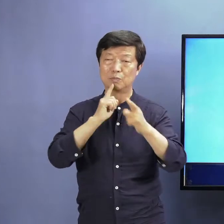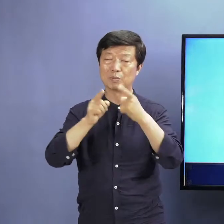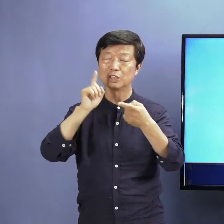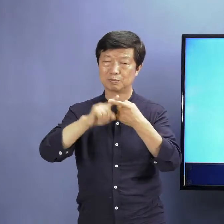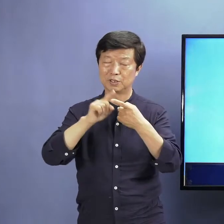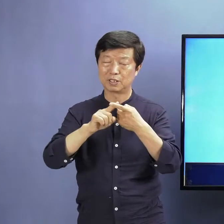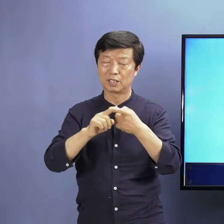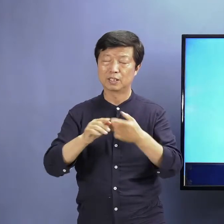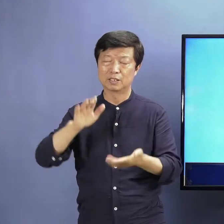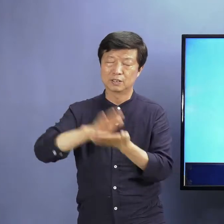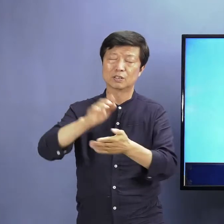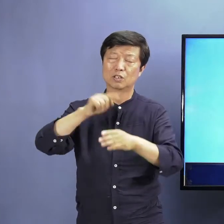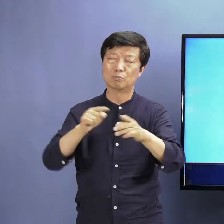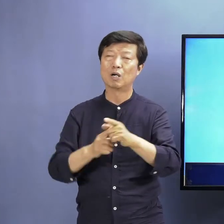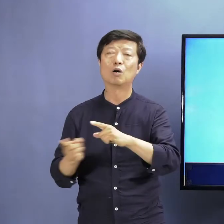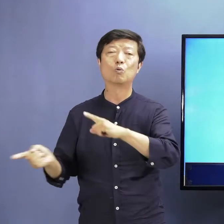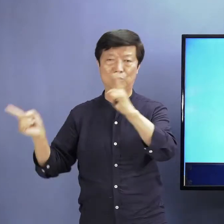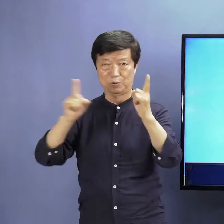대한 열정을 회복해야 한다.